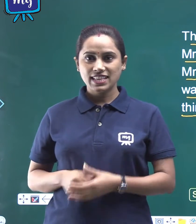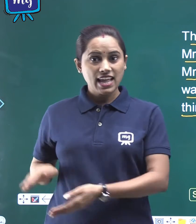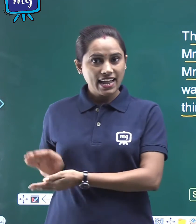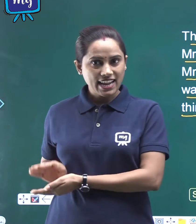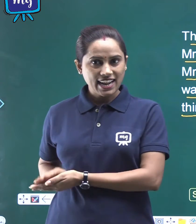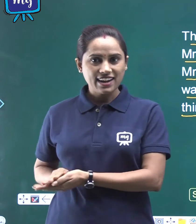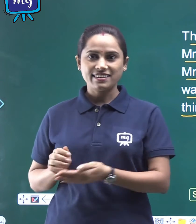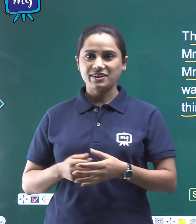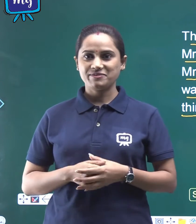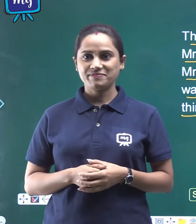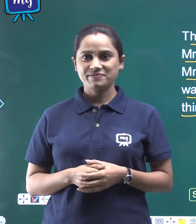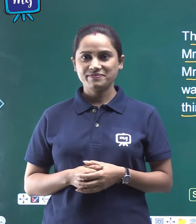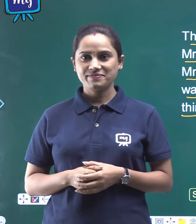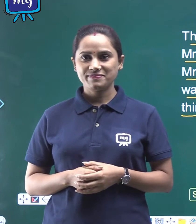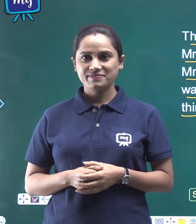इकट्ठा करना,